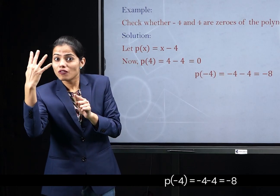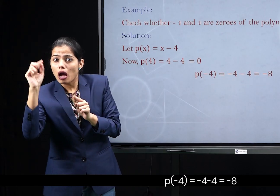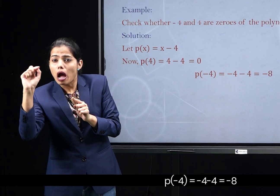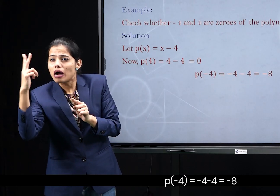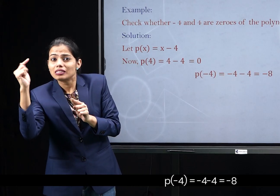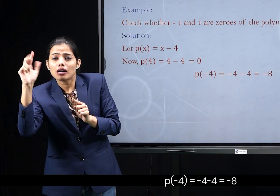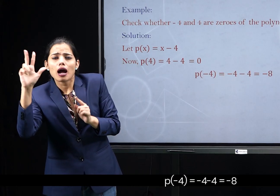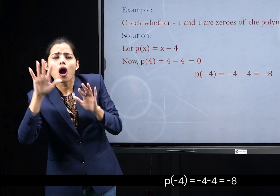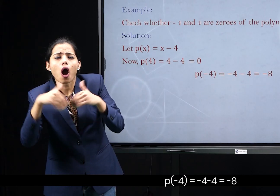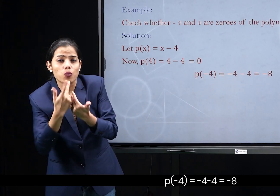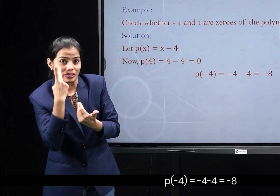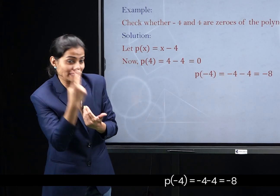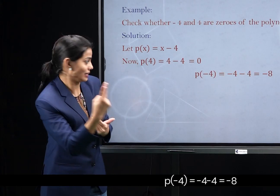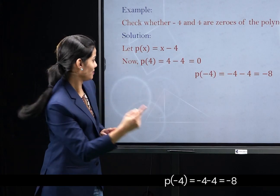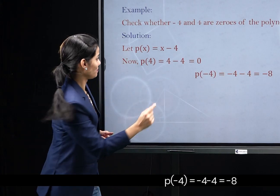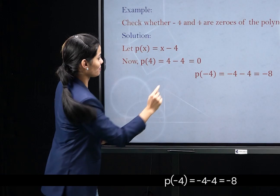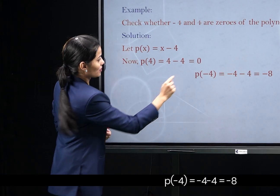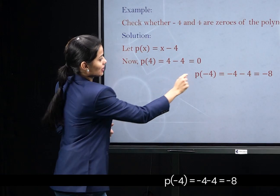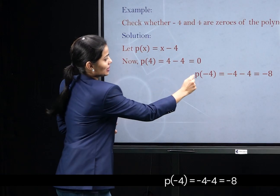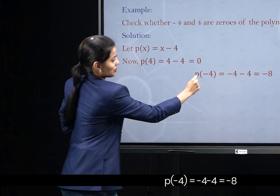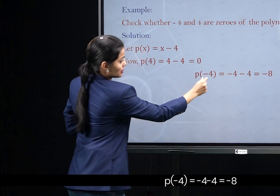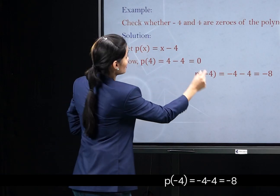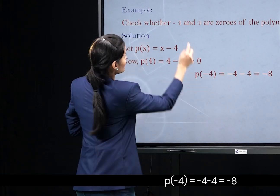கழித்தல் 4 கழித்தல் 4 ஈடு கழித்தல் 8.